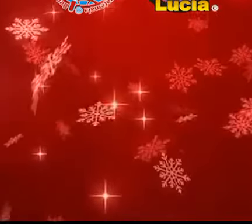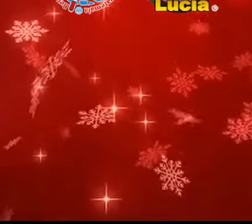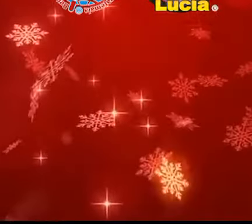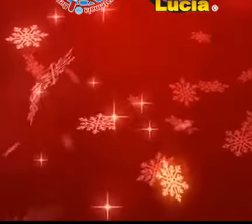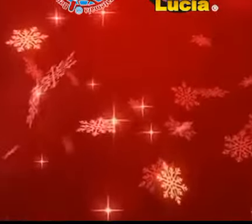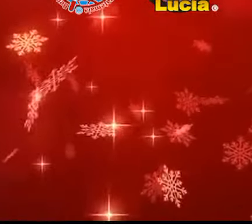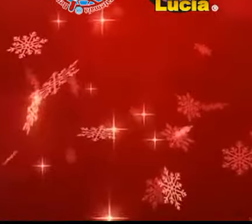¡Gracias!